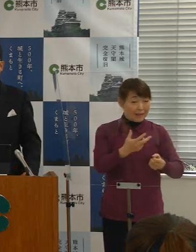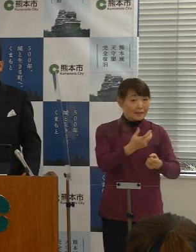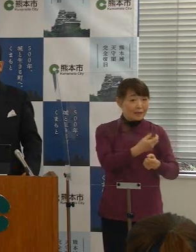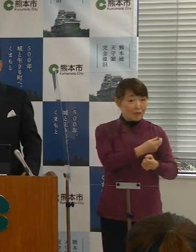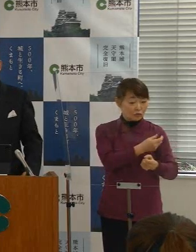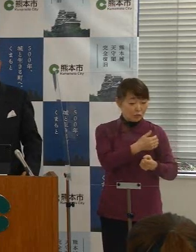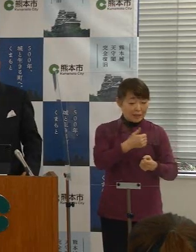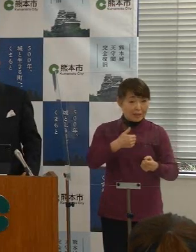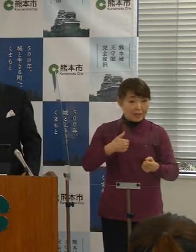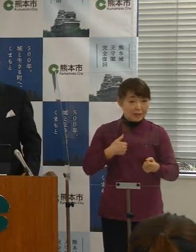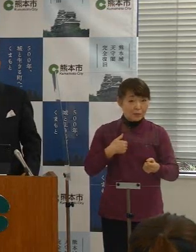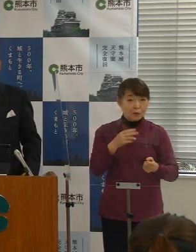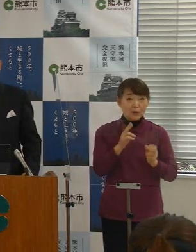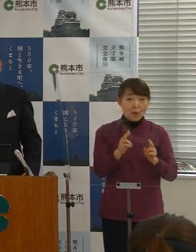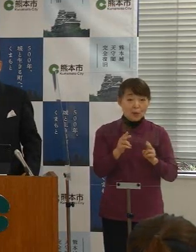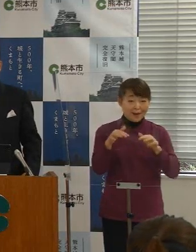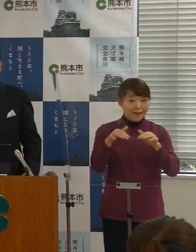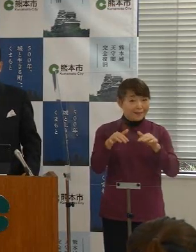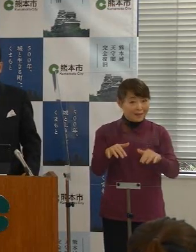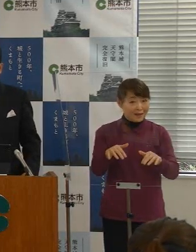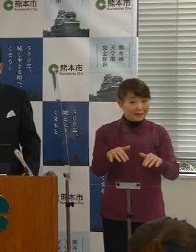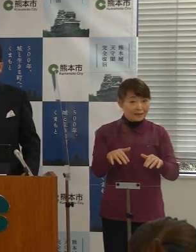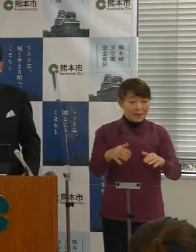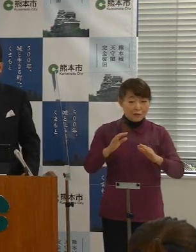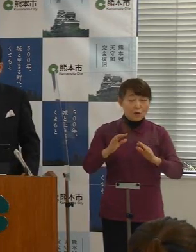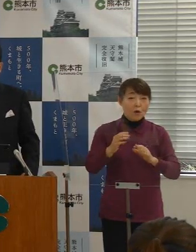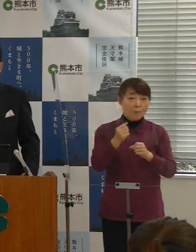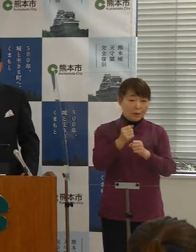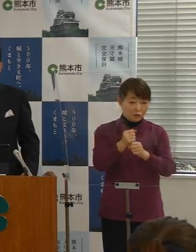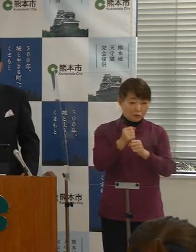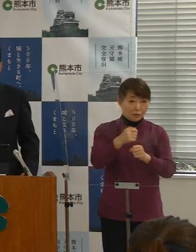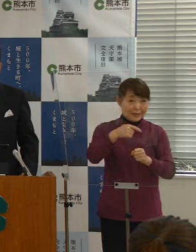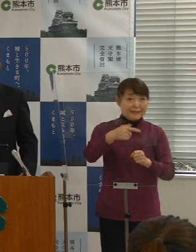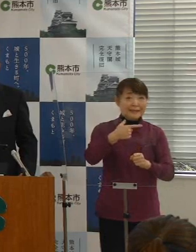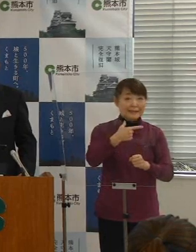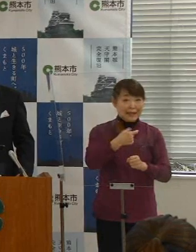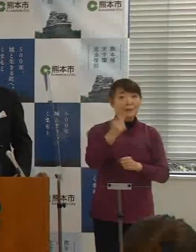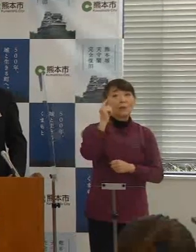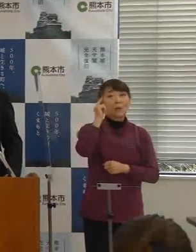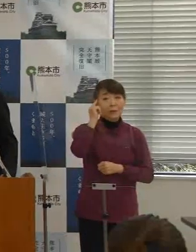体制をしっかり構築してまいりたいと考えております。